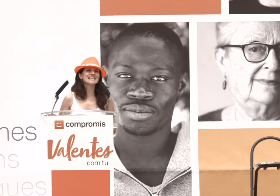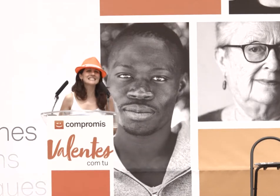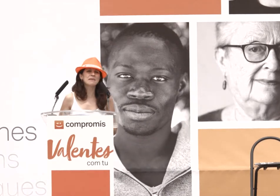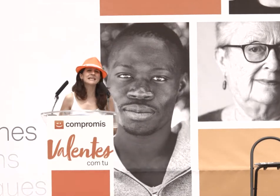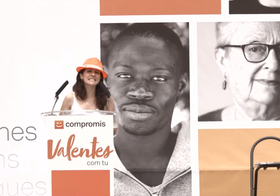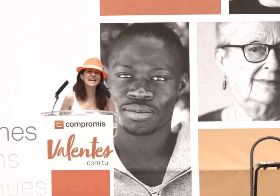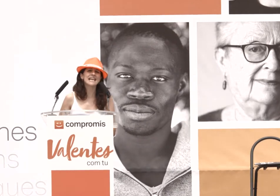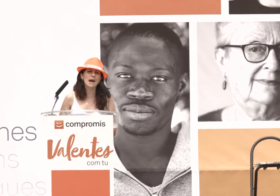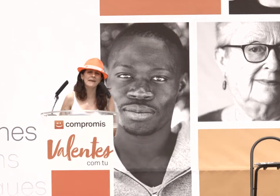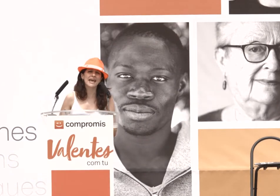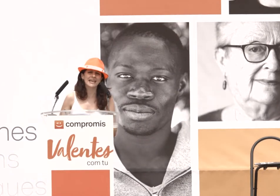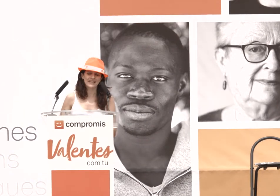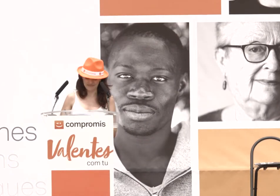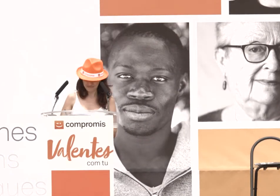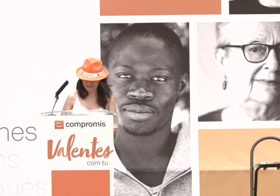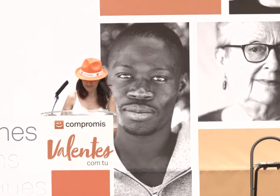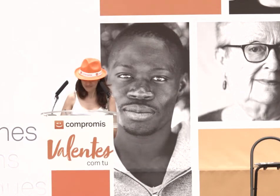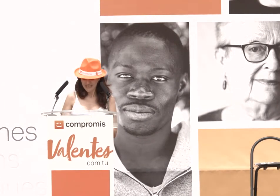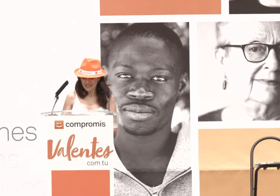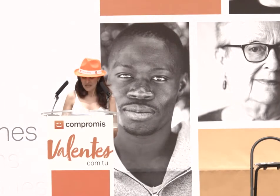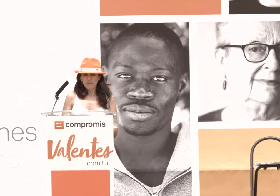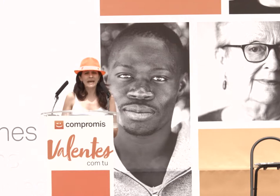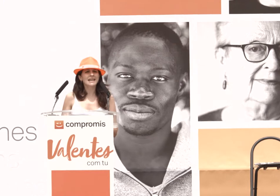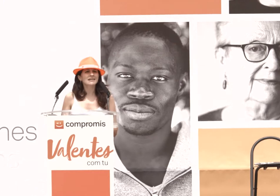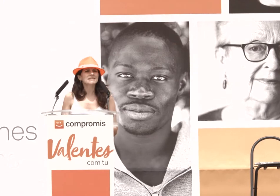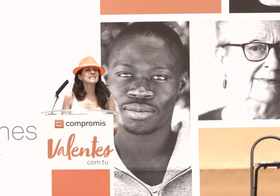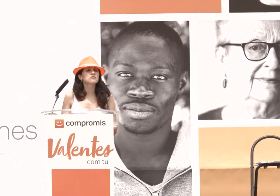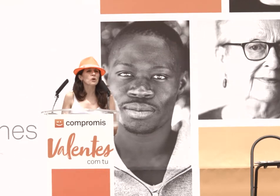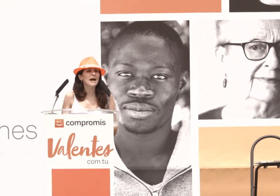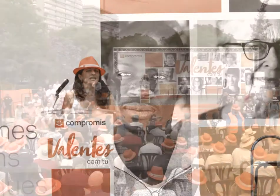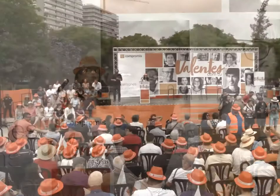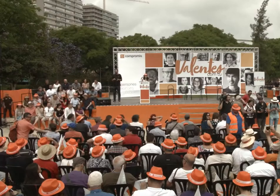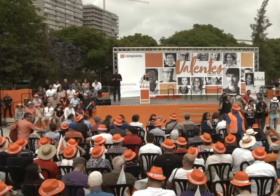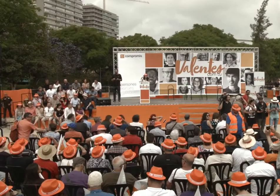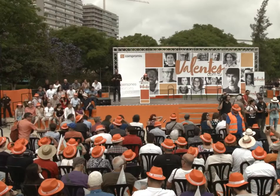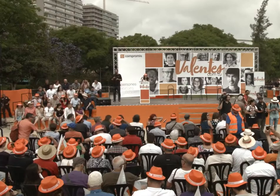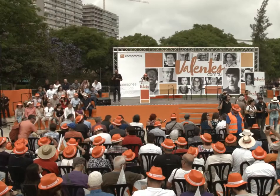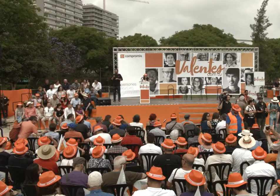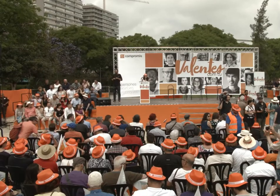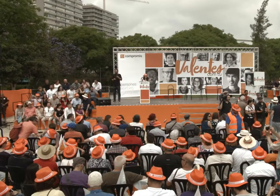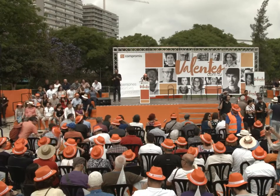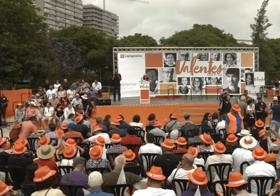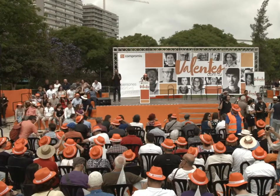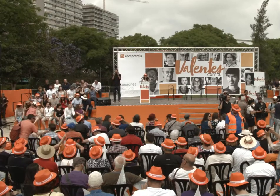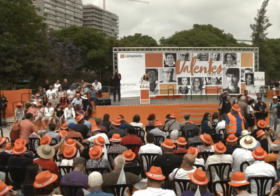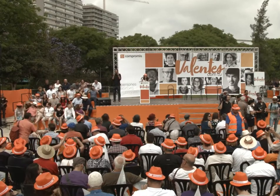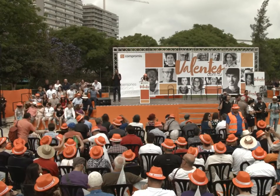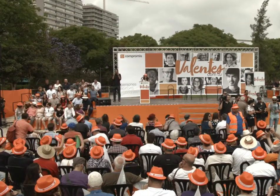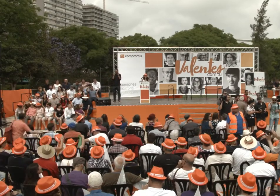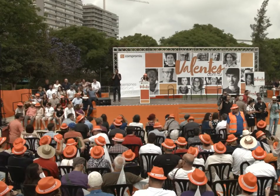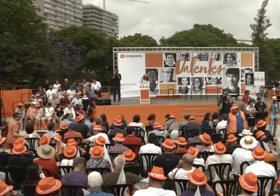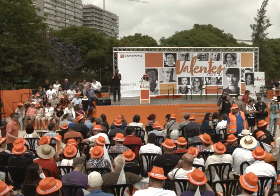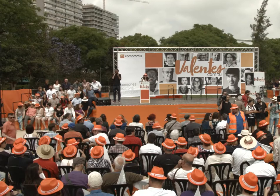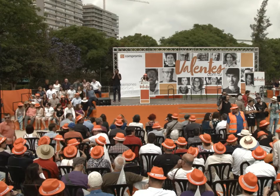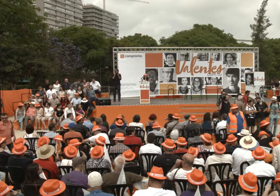Que ens estem deixant la pell per transformar totes aquestes esperances del canvi de fa